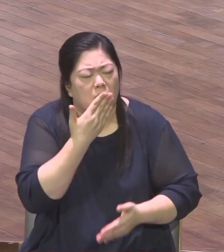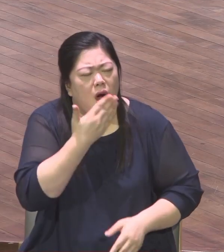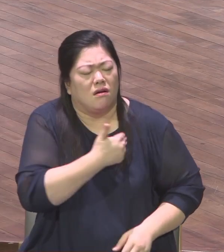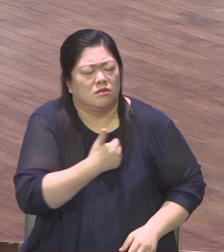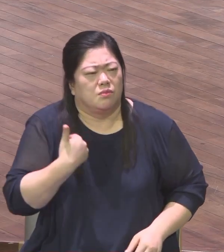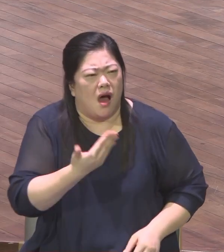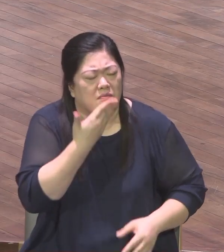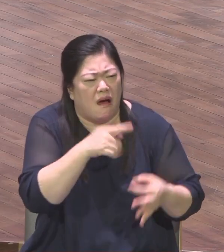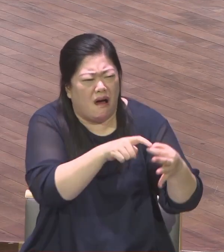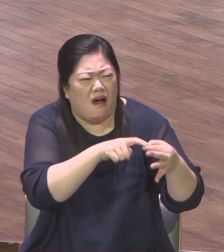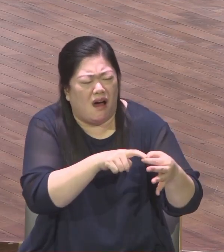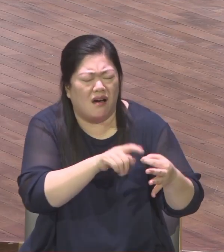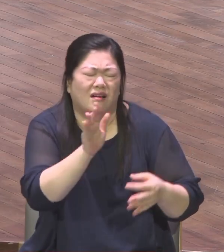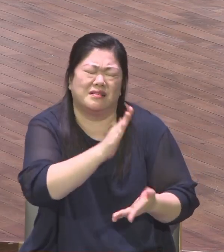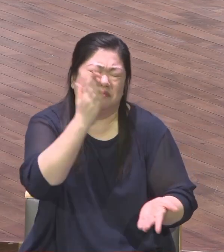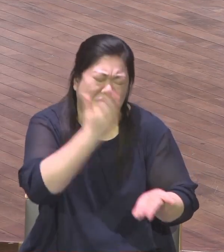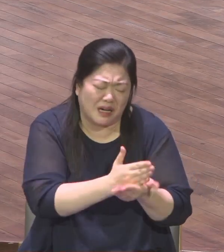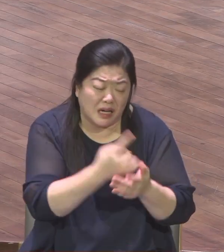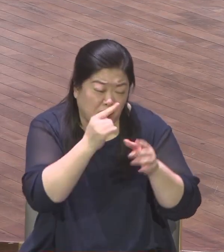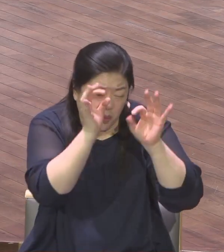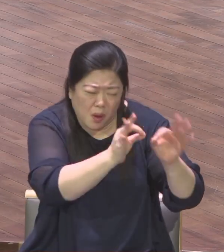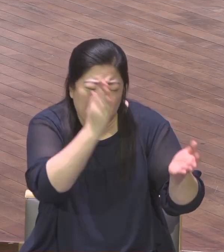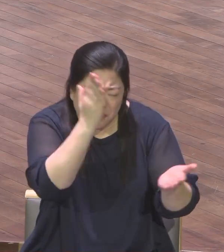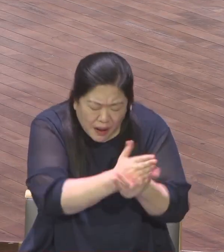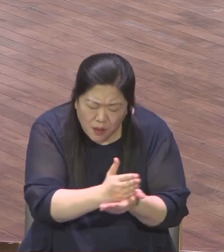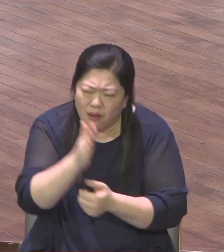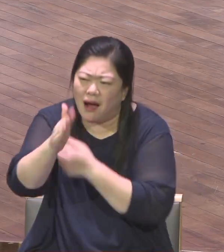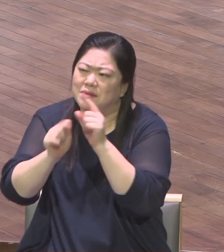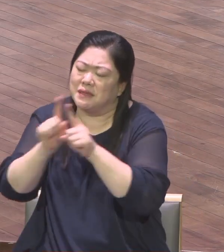하나님의 말씀을 전적으로 의지하라는 거죠.